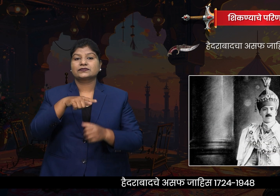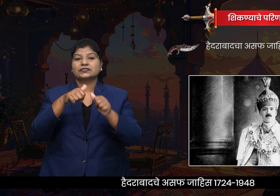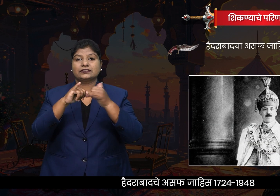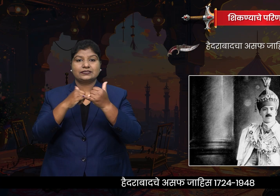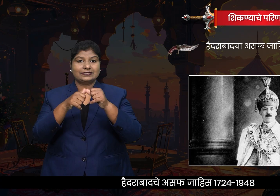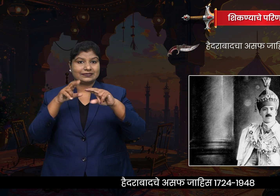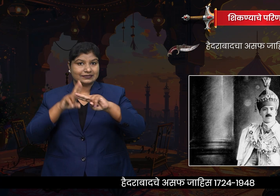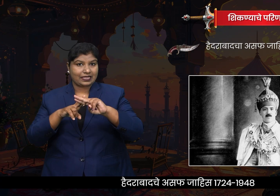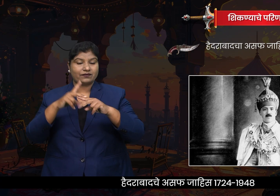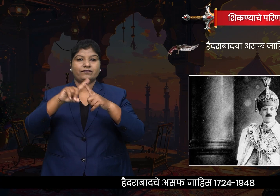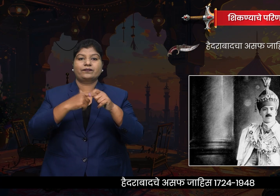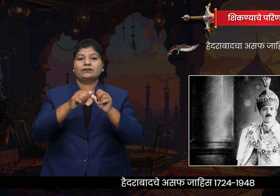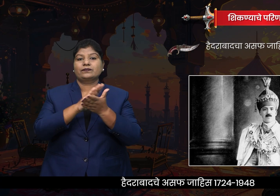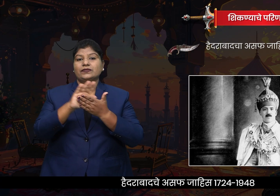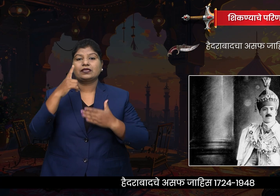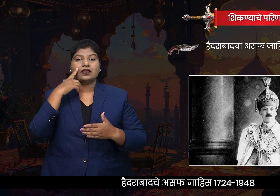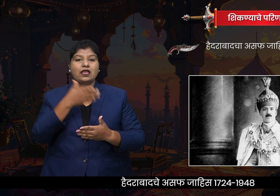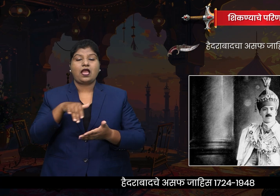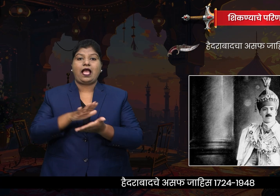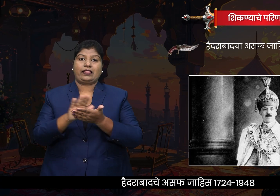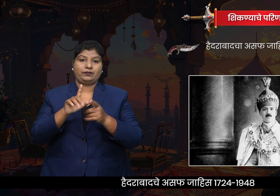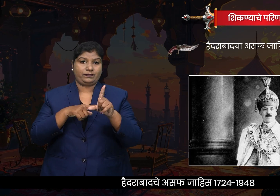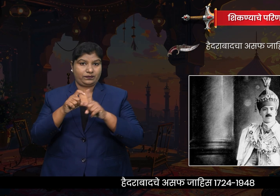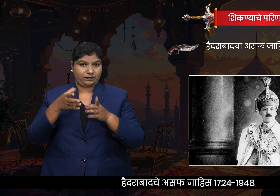हैदराबादचे असफ जाहीस म्हणजे 1724 ते